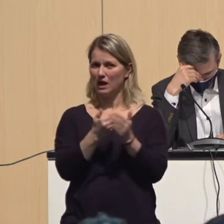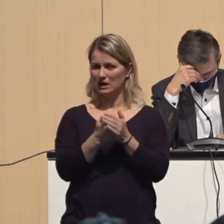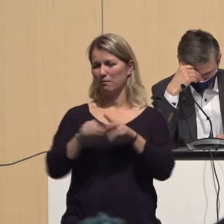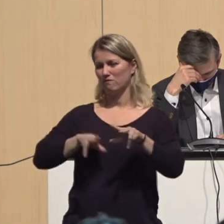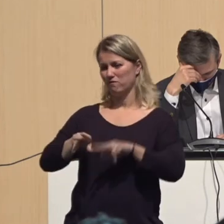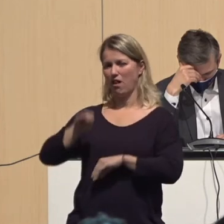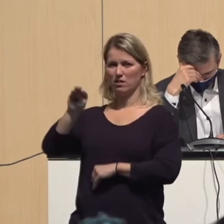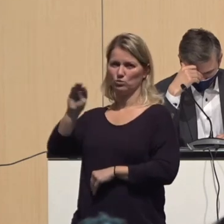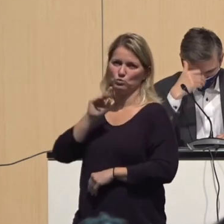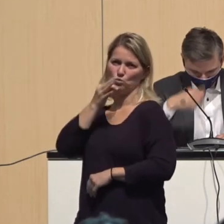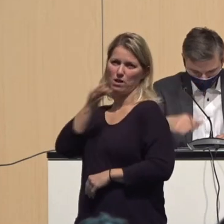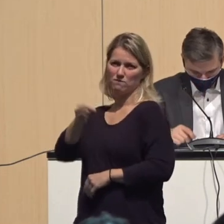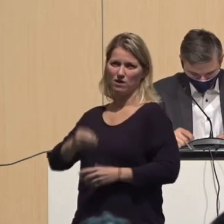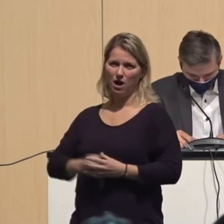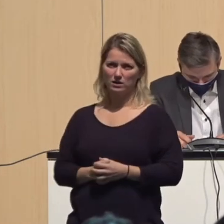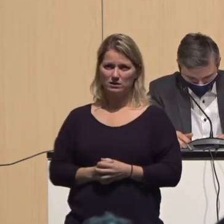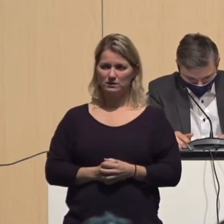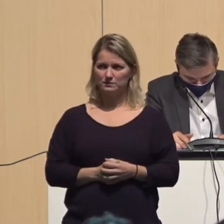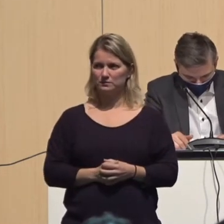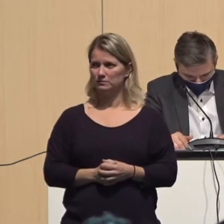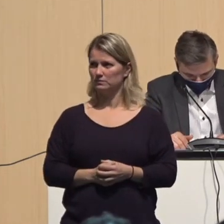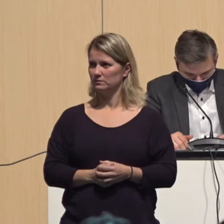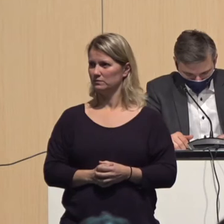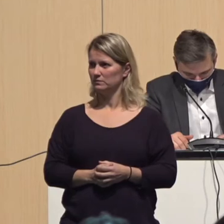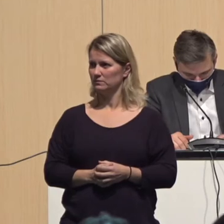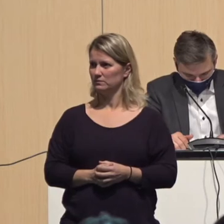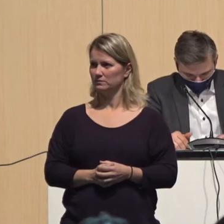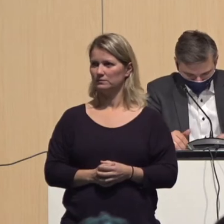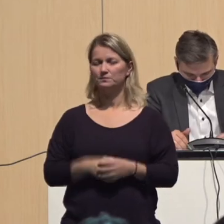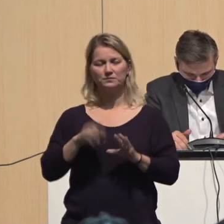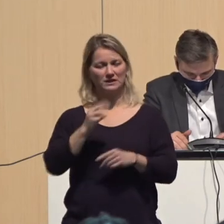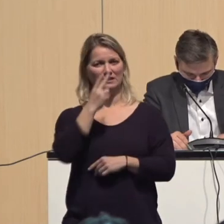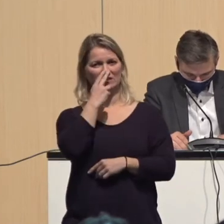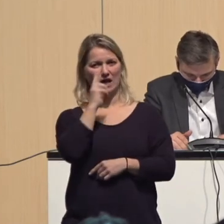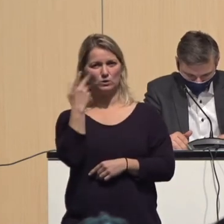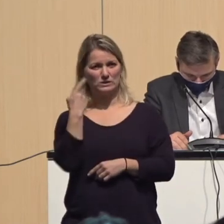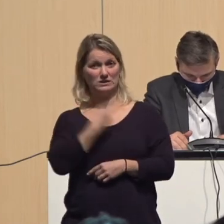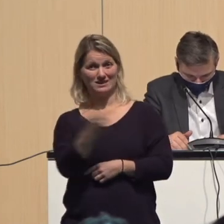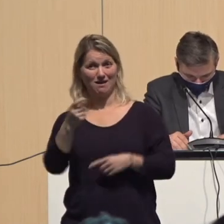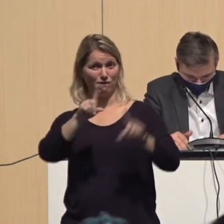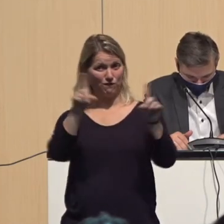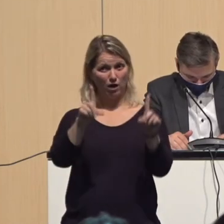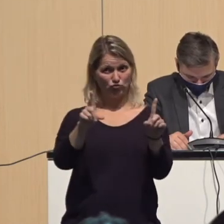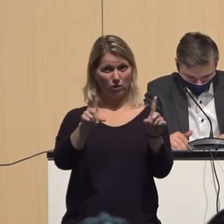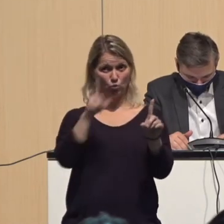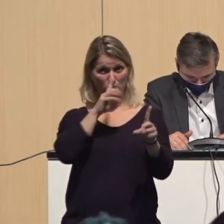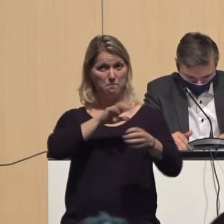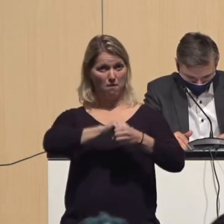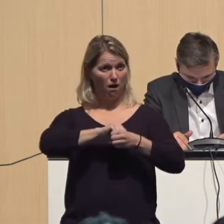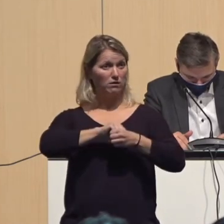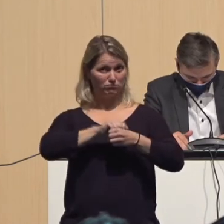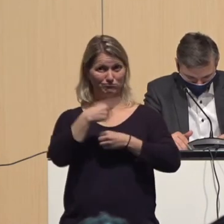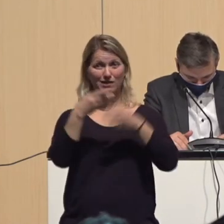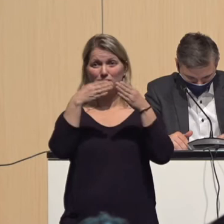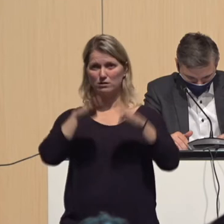Verwaltung. Was passiert, wenn diese Veranstaltungen und Märkte im Dezember stattfinden können,